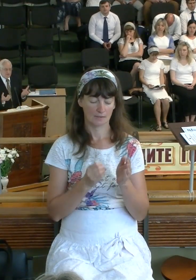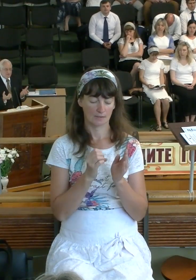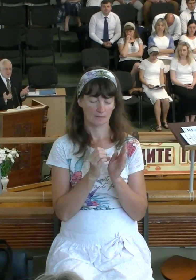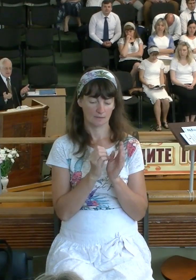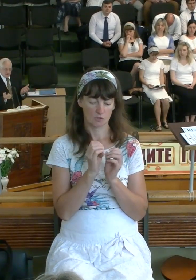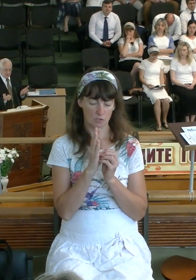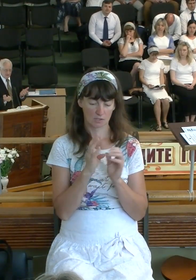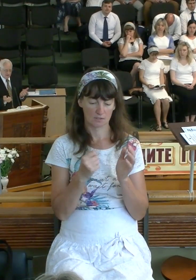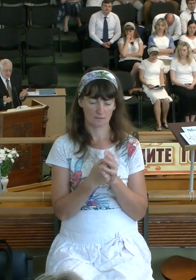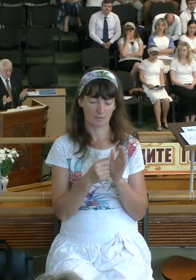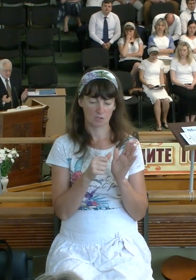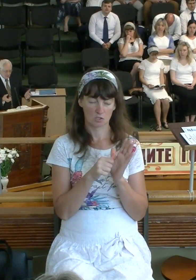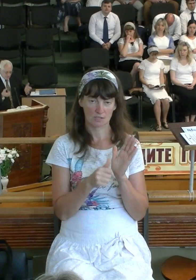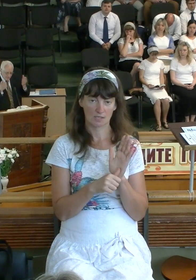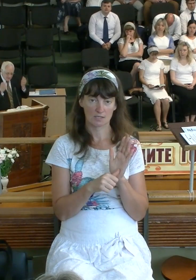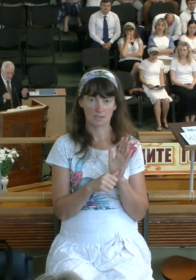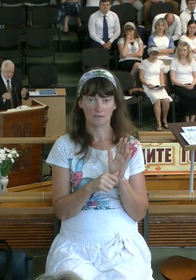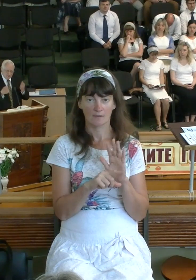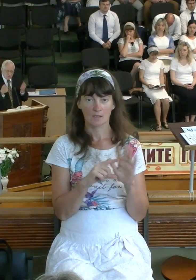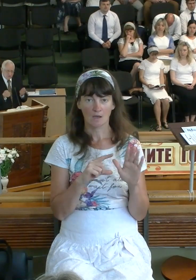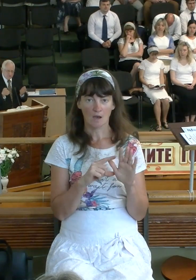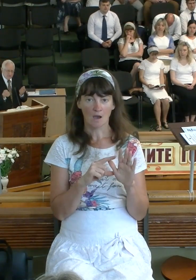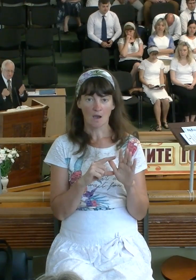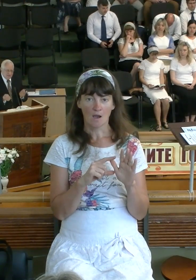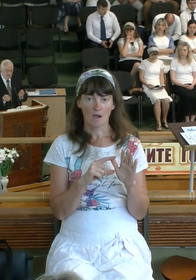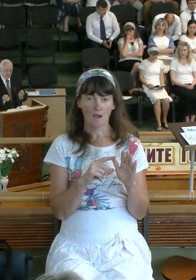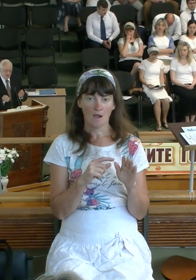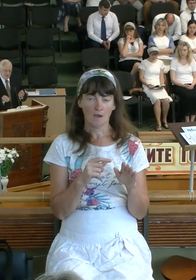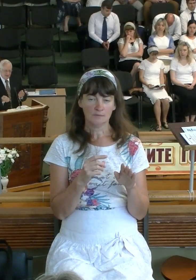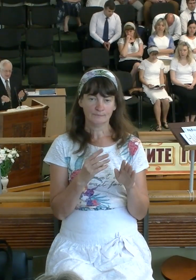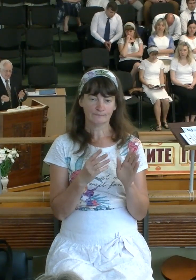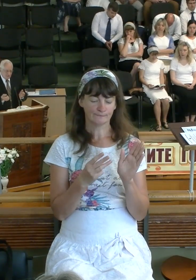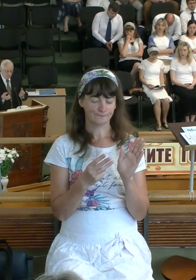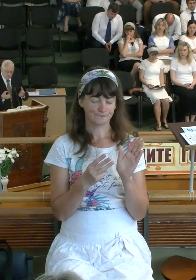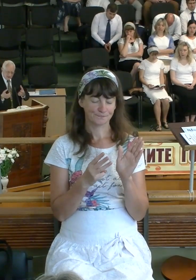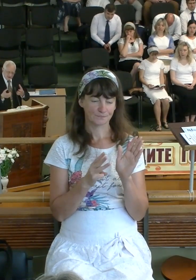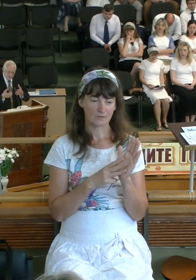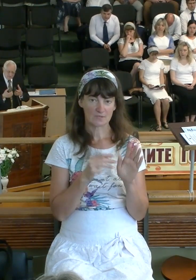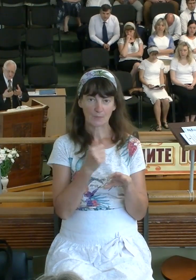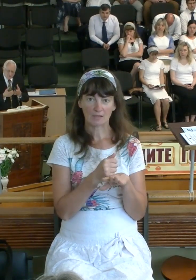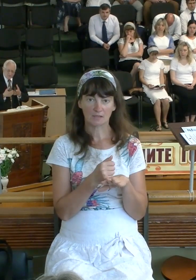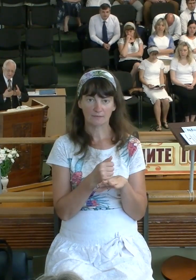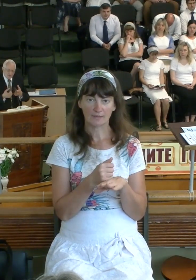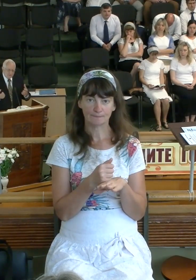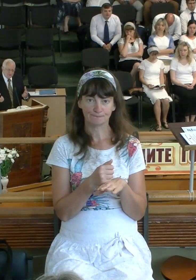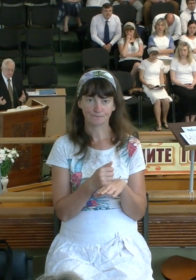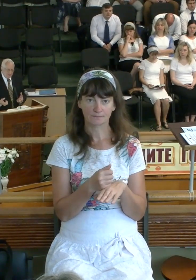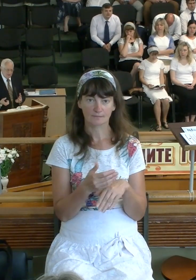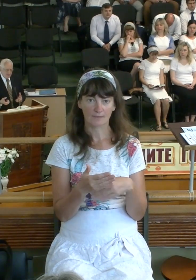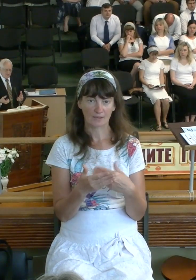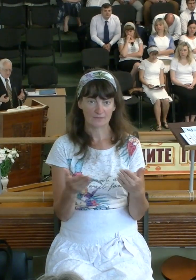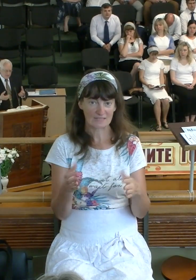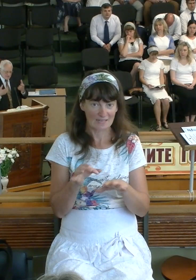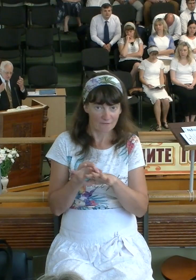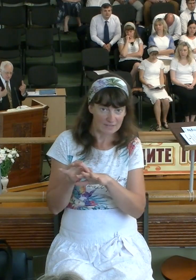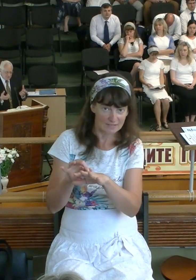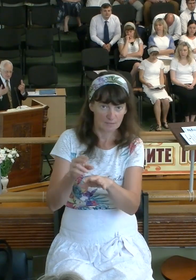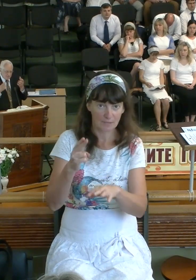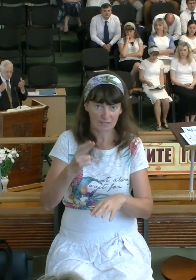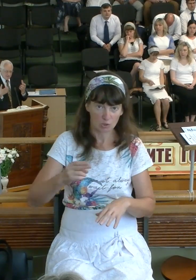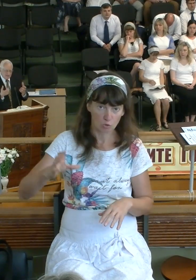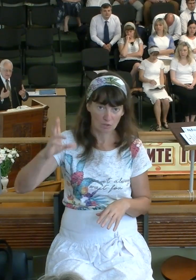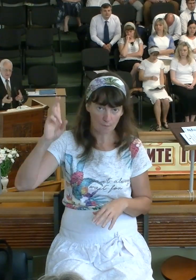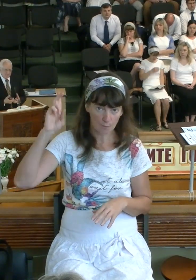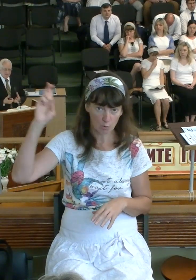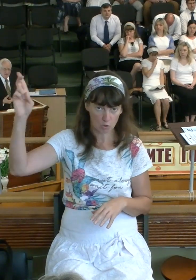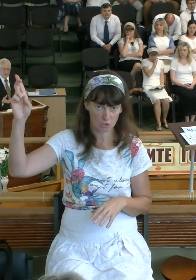Дух усыновления. Дух Святой – это Дух усыновления. Так мы теряем чувство сиротства, мы чувствуем, что